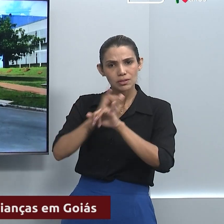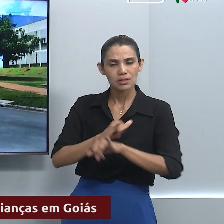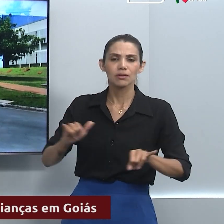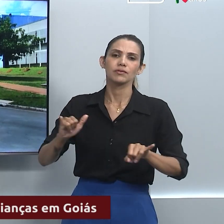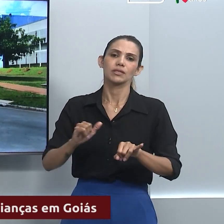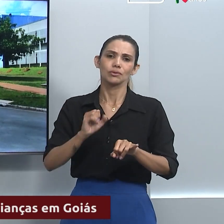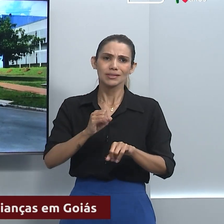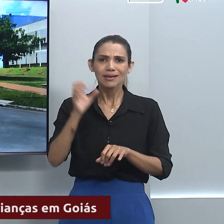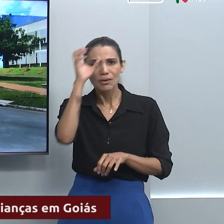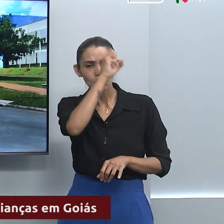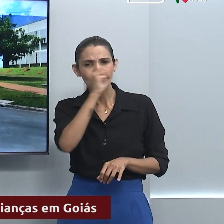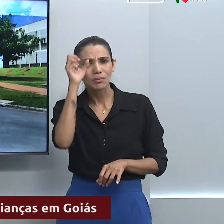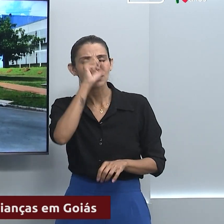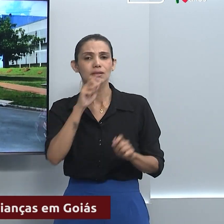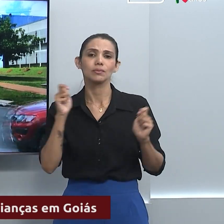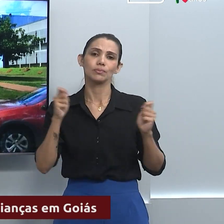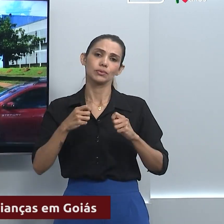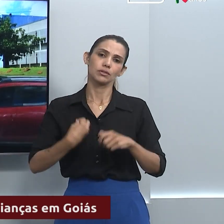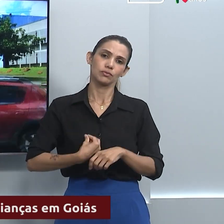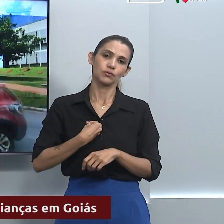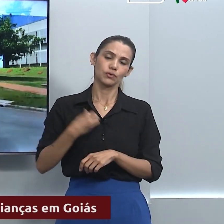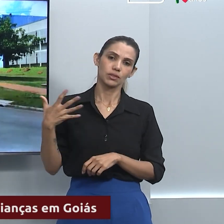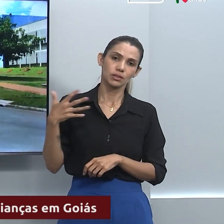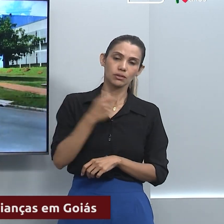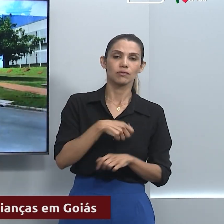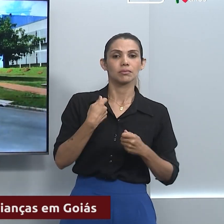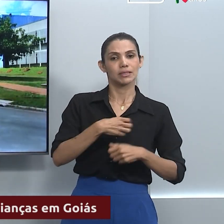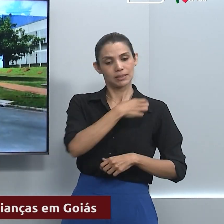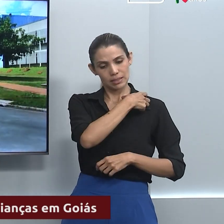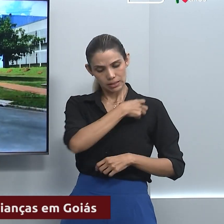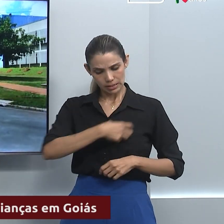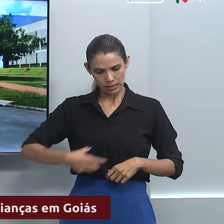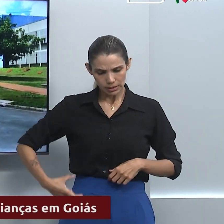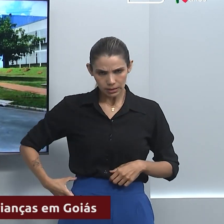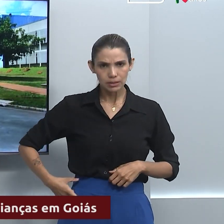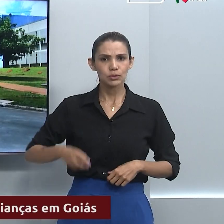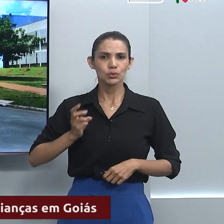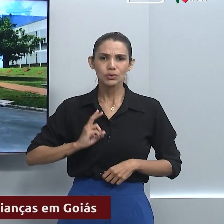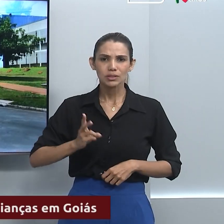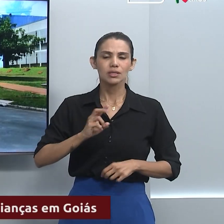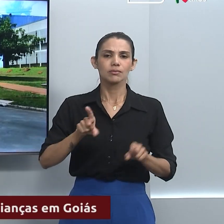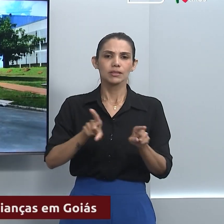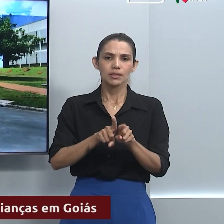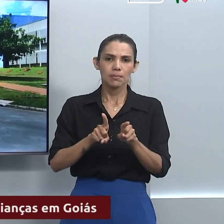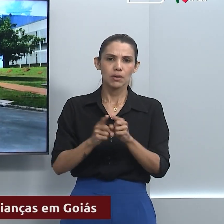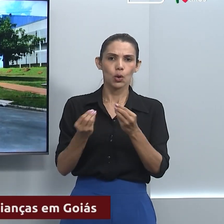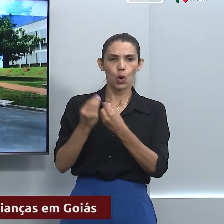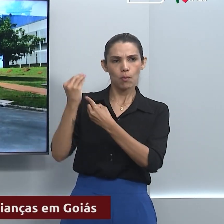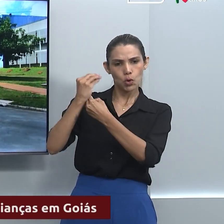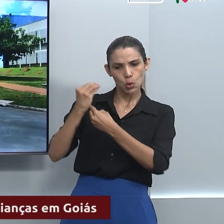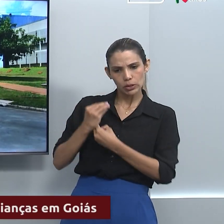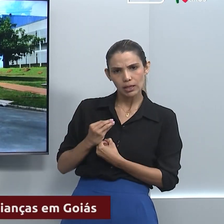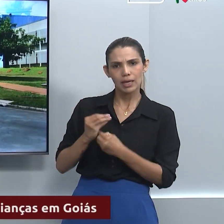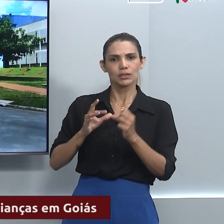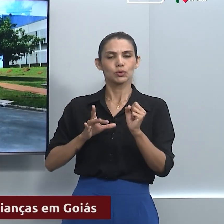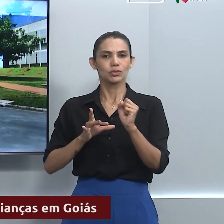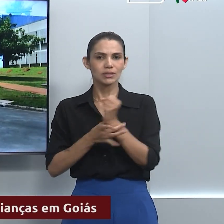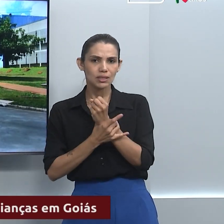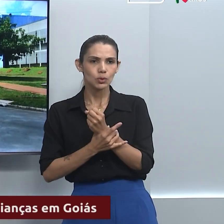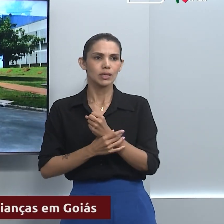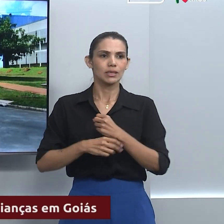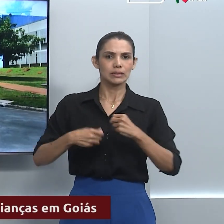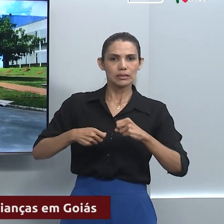salvar vidas, reforçar sempre sobre a importância do uso de cinto de segurança, cuidados necessários para atravessar uma faixa de